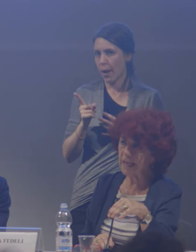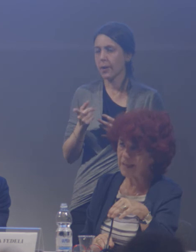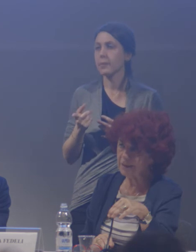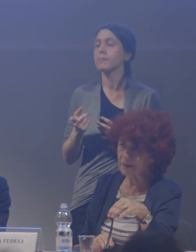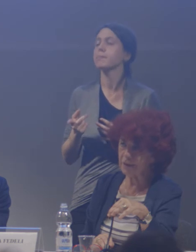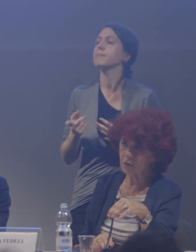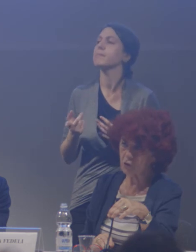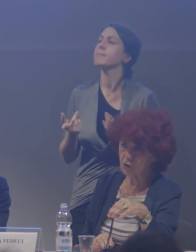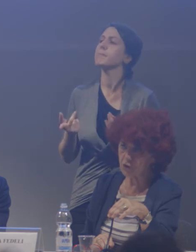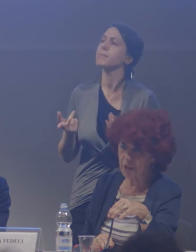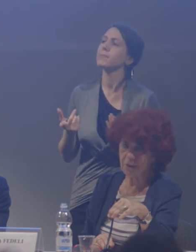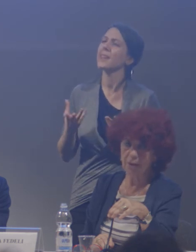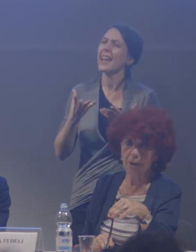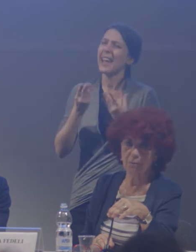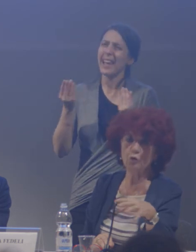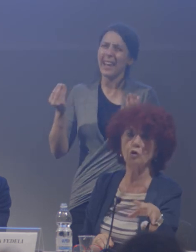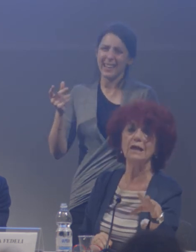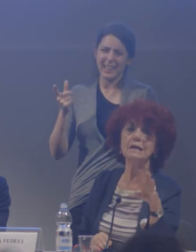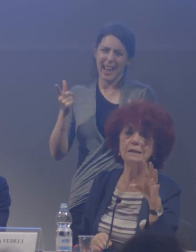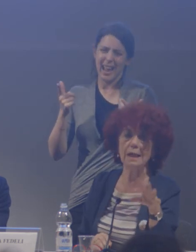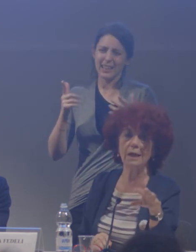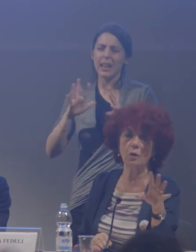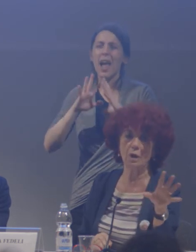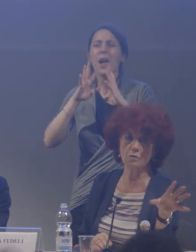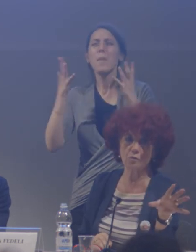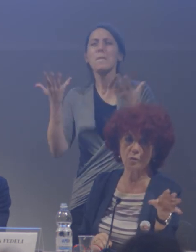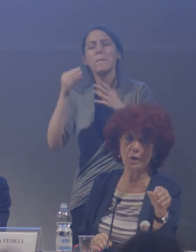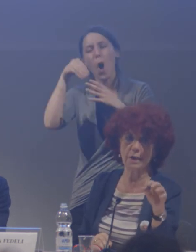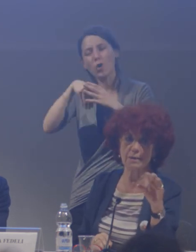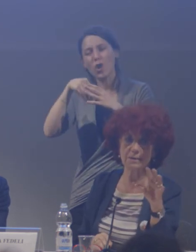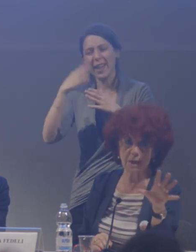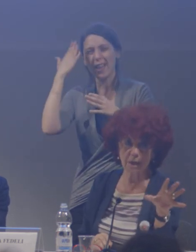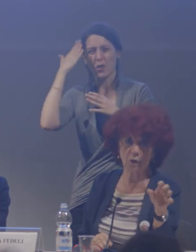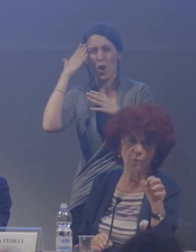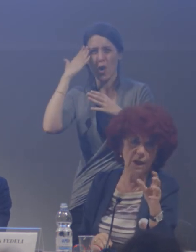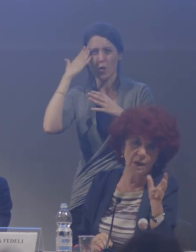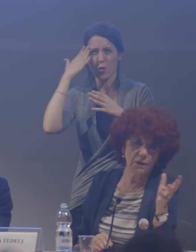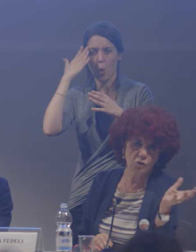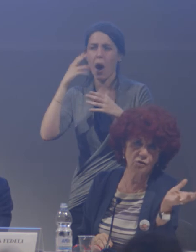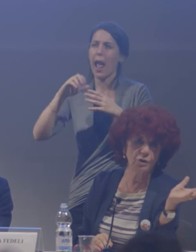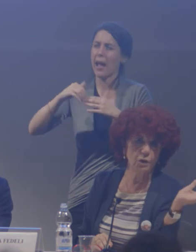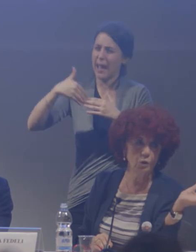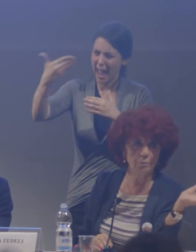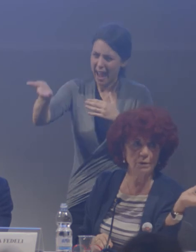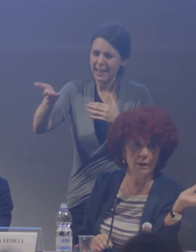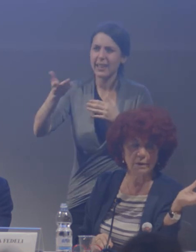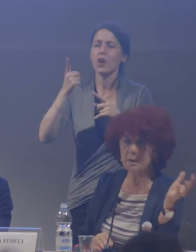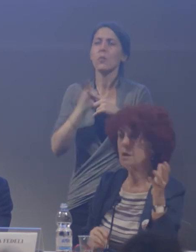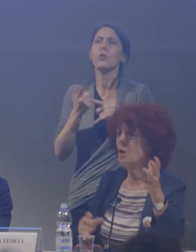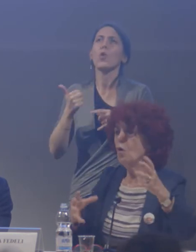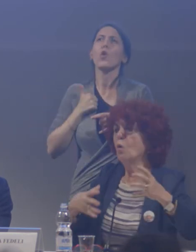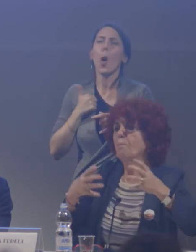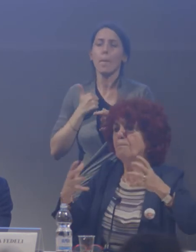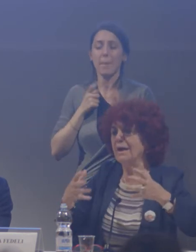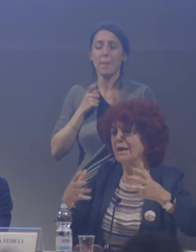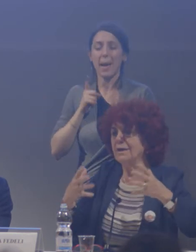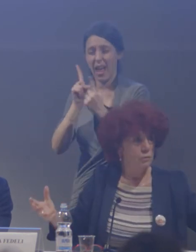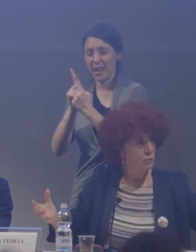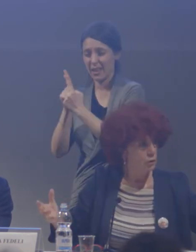con tanti soggetti del mondo interno alla scuola, esterno, ma anche di soggetti di competenze,